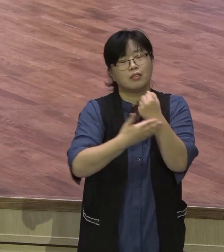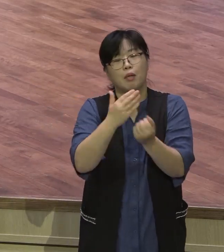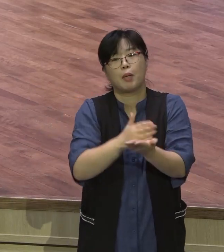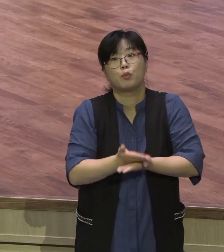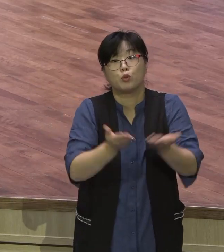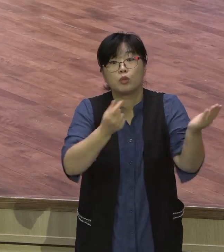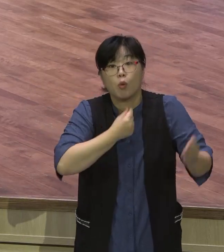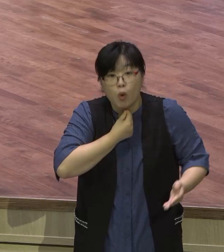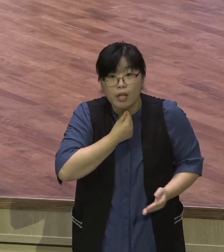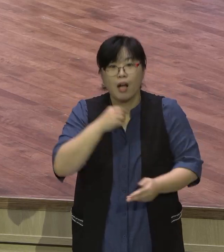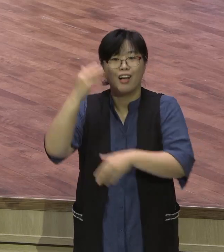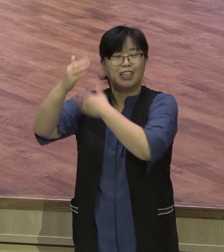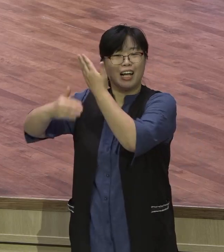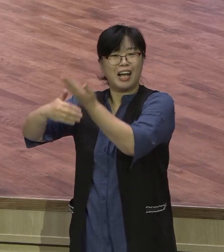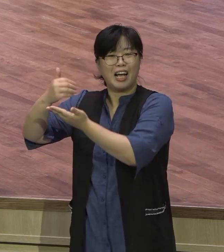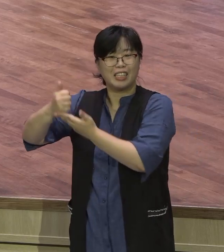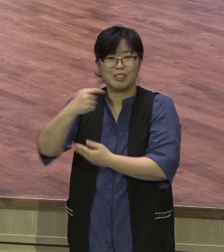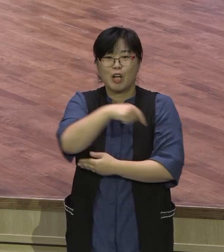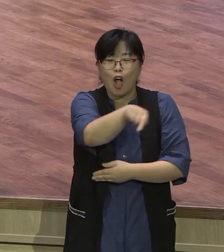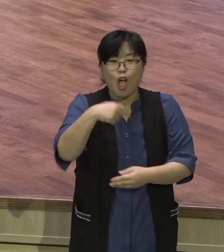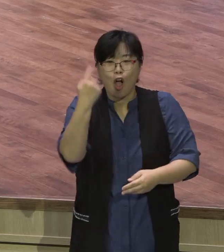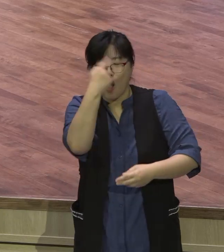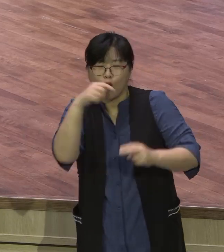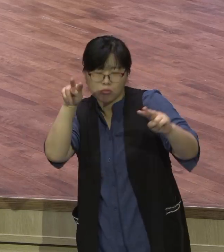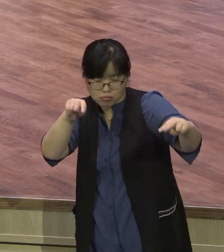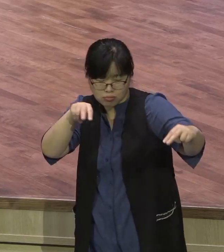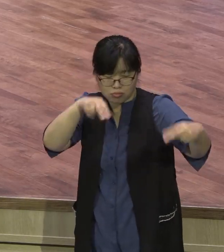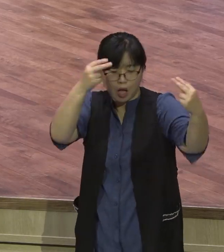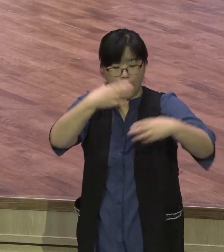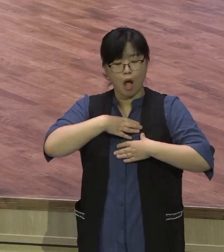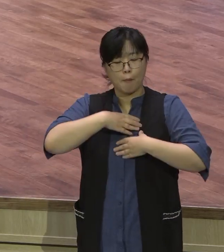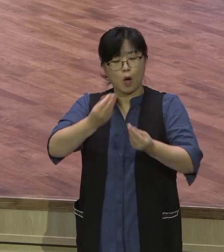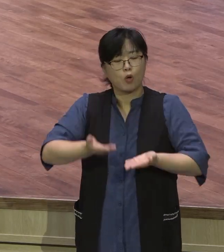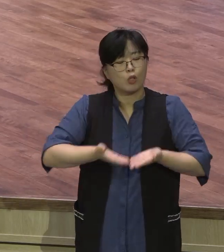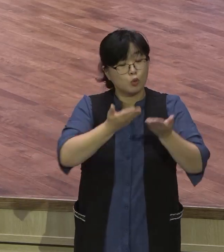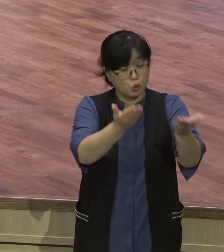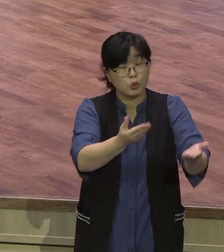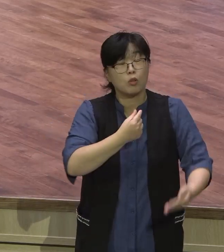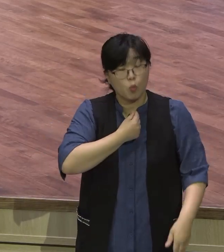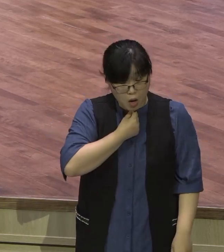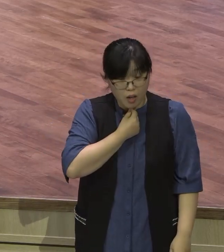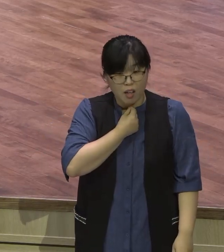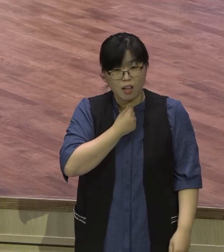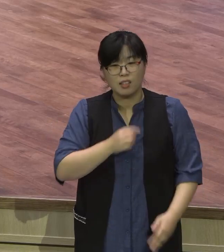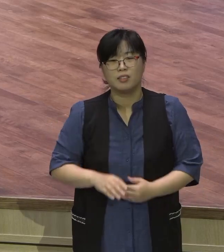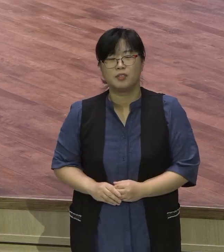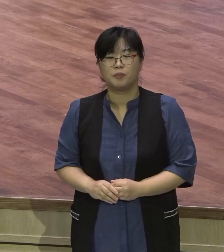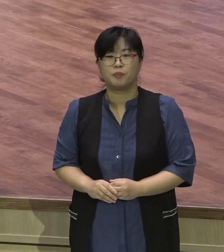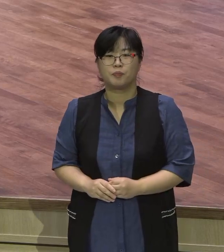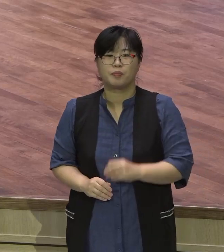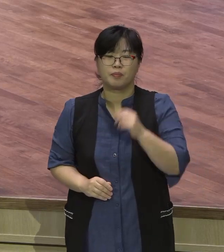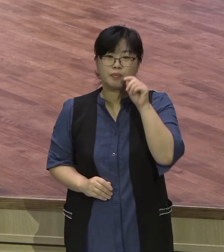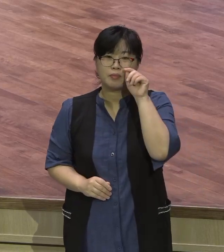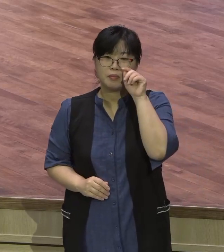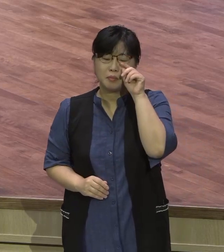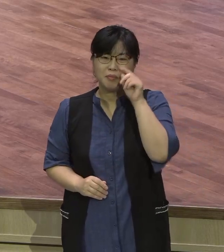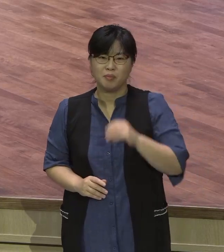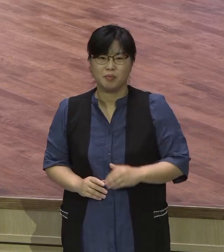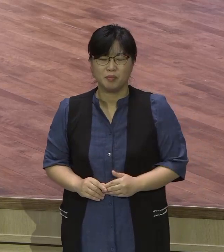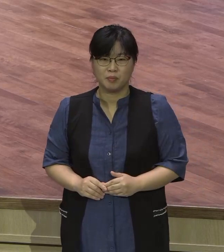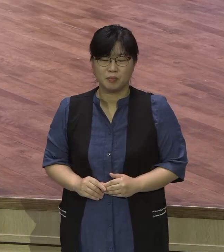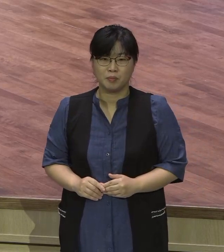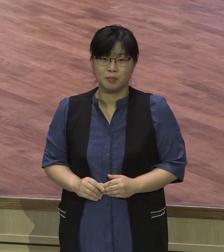여호와는 그 얼굴을 내게로 향하여 평강주시를 원하노라 할지 이네라 하라 오늘 본문에는 하나님께서 우리에게